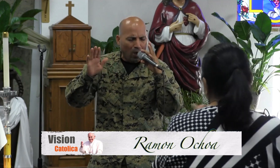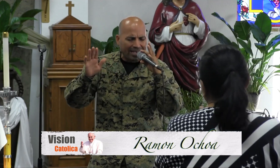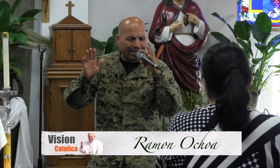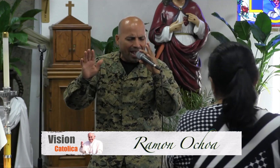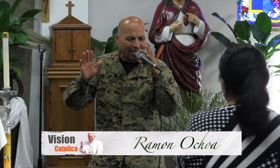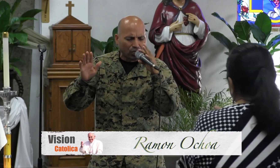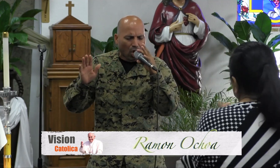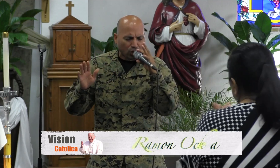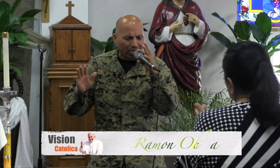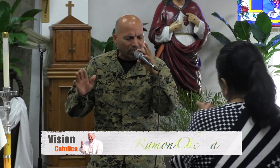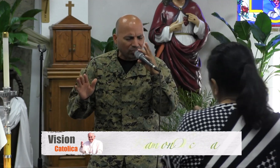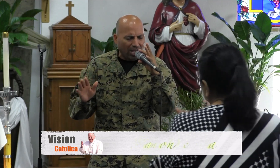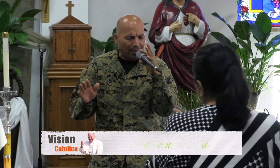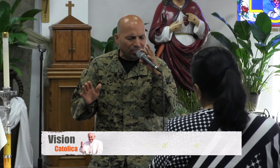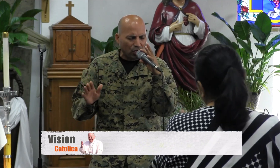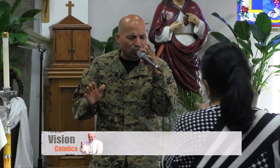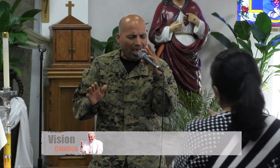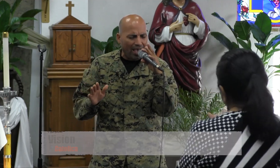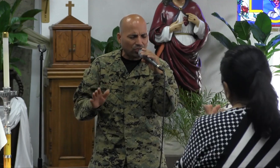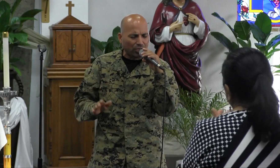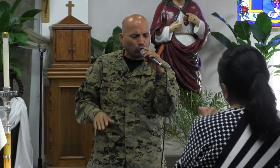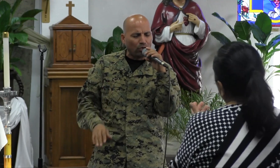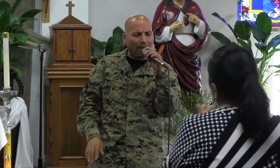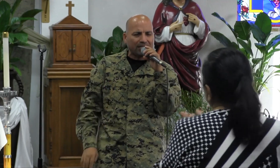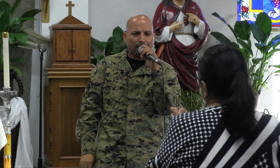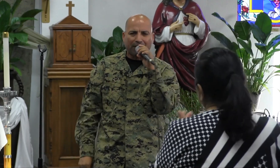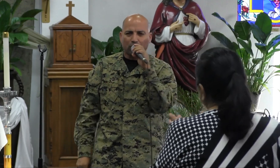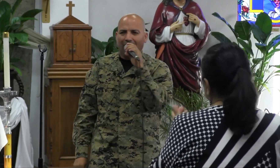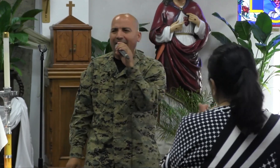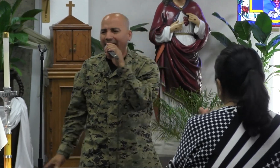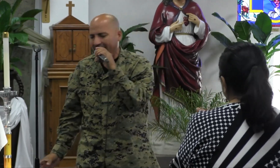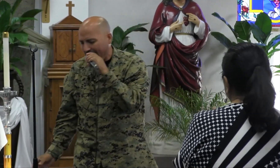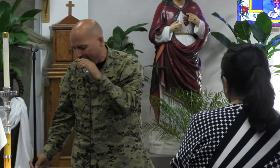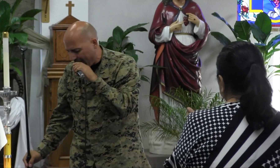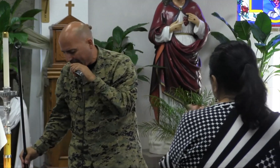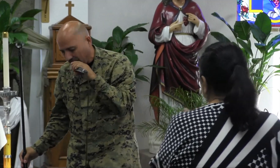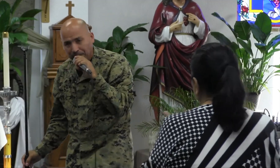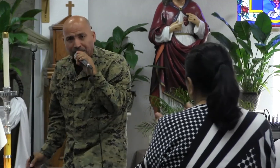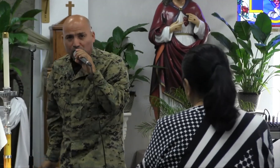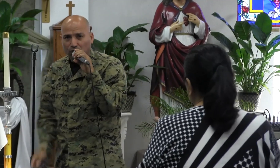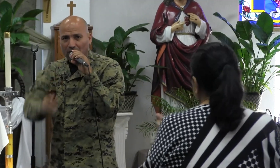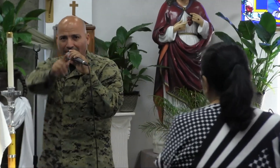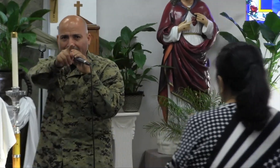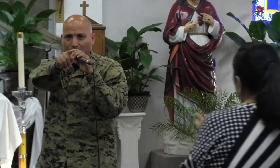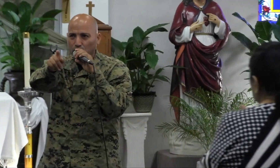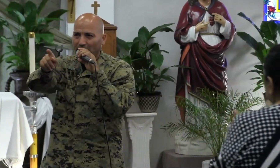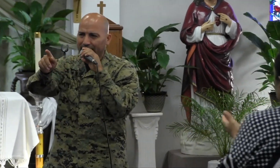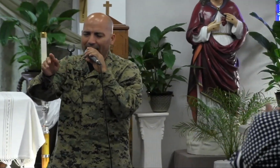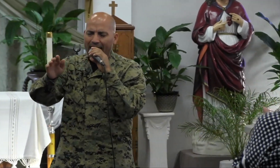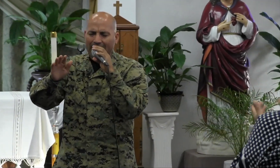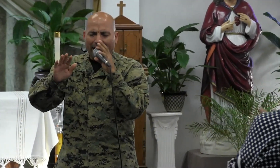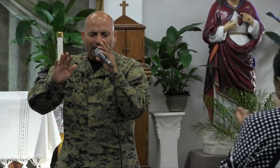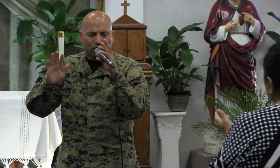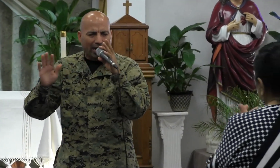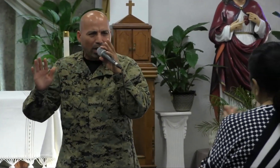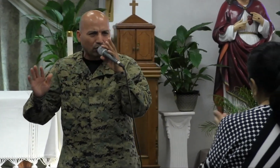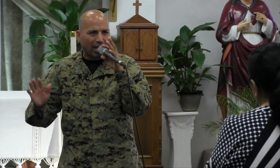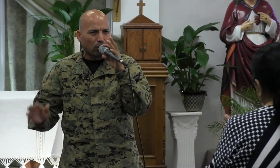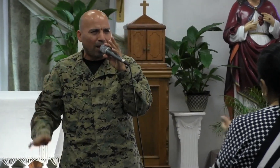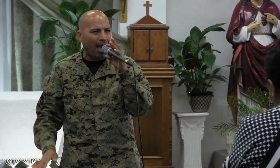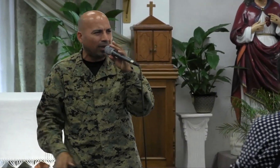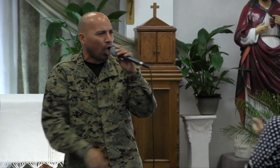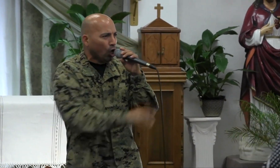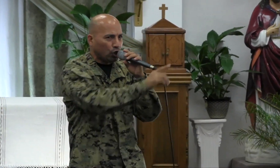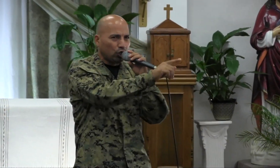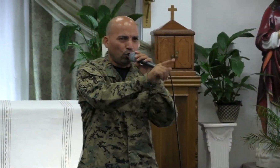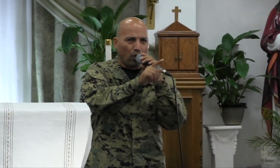perdón tú no hallarás. 70 veces siete tú debes de perdonar. Si alguien no te quiere y te ha